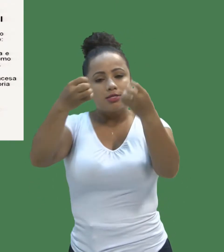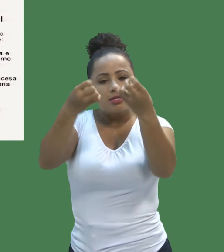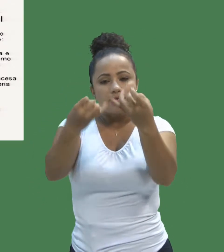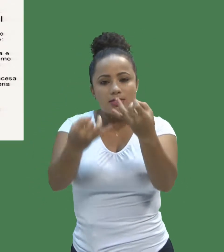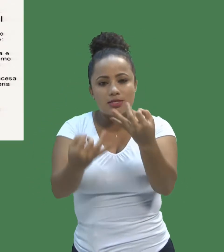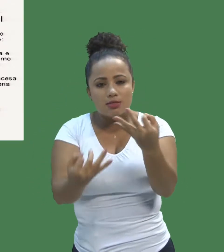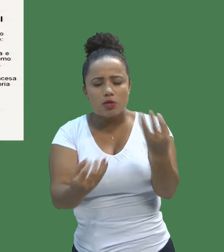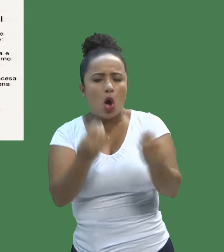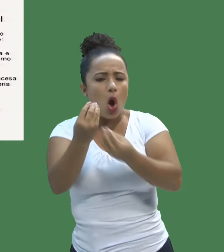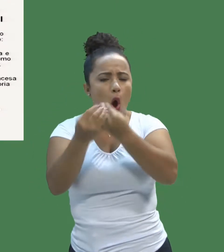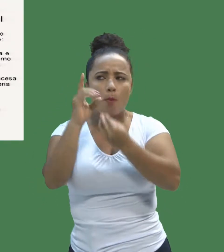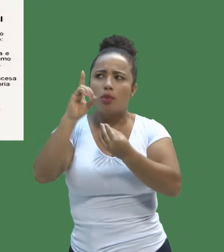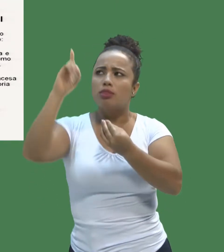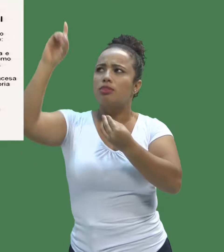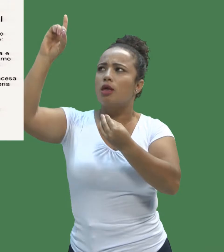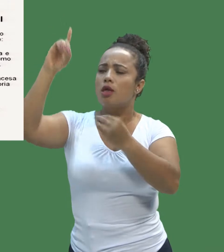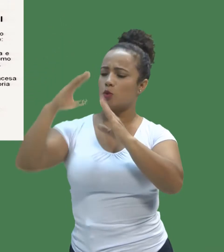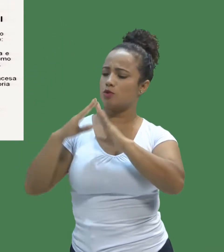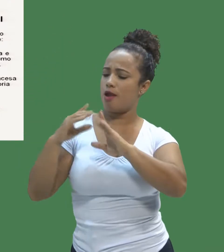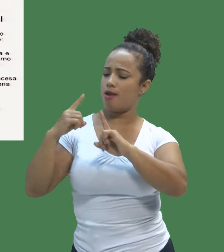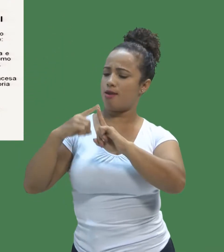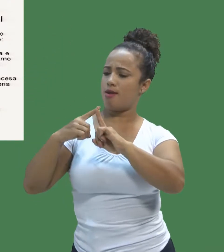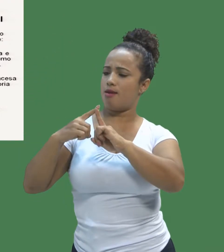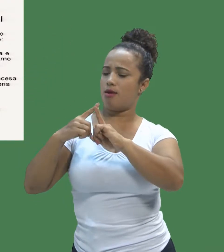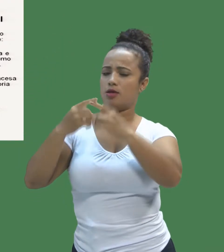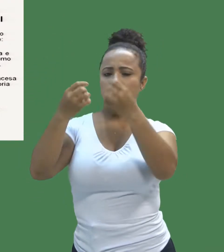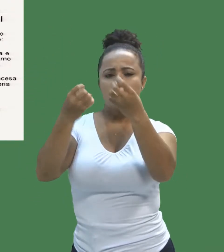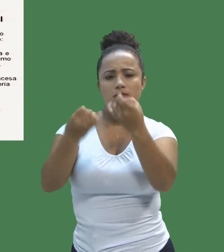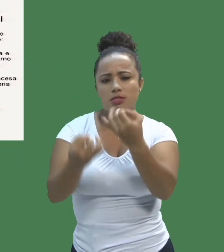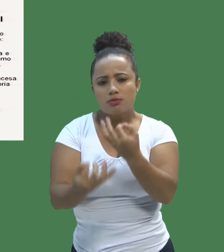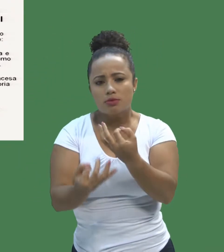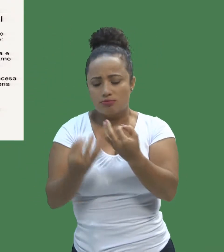ou não para a explicação científica.